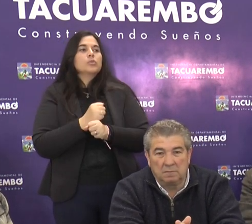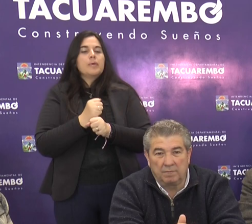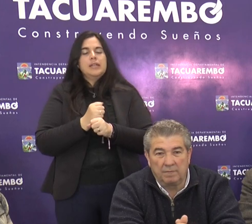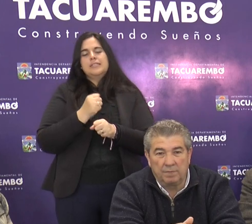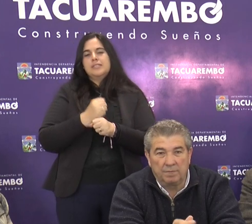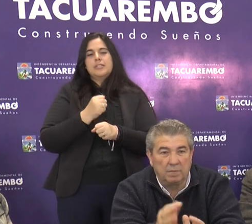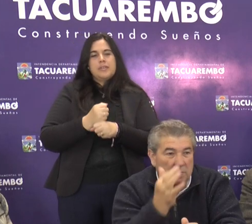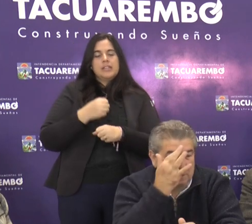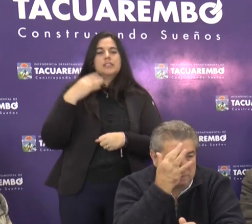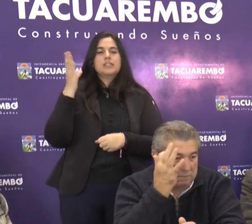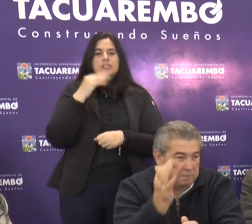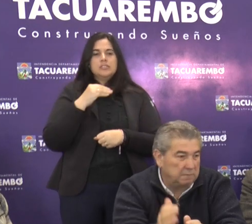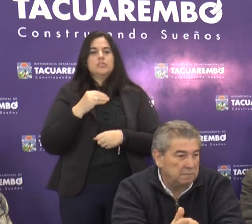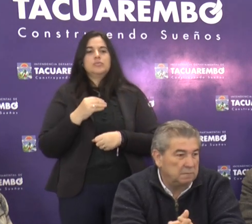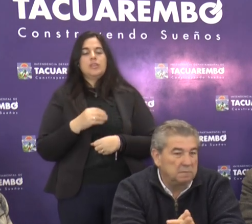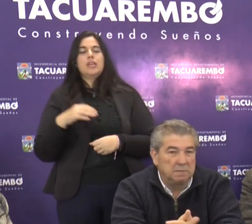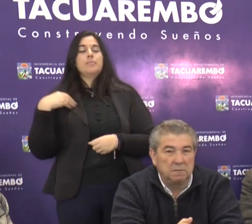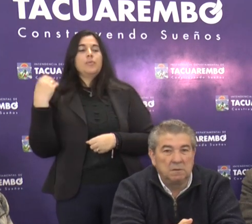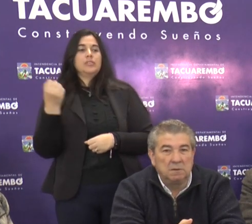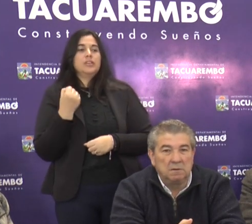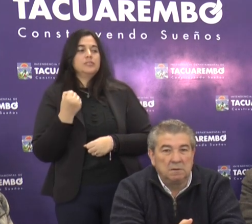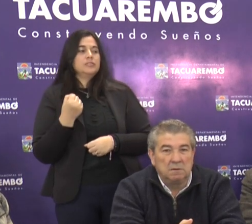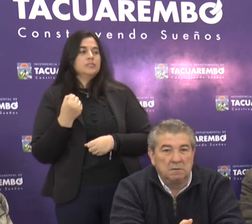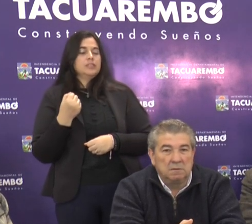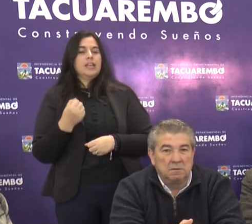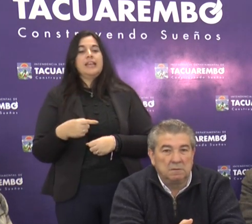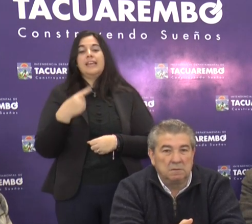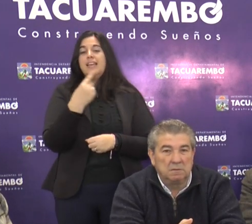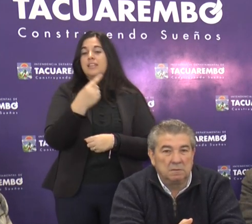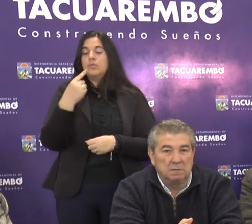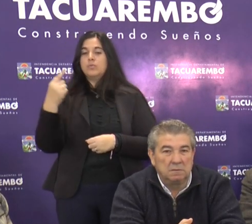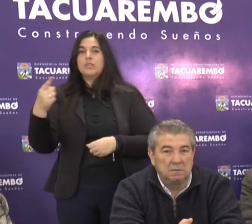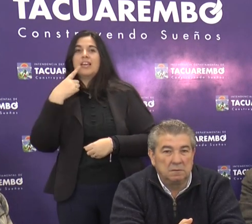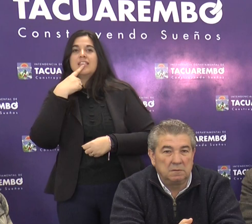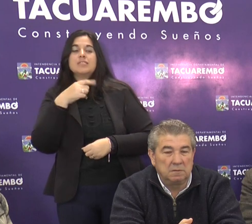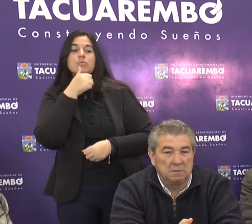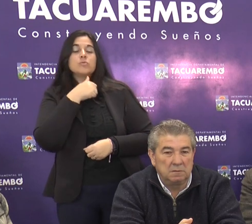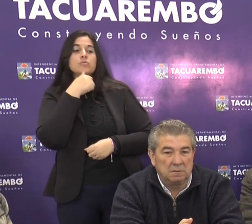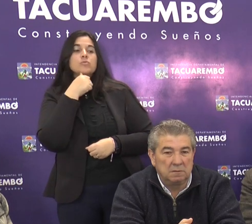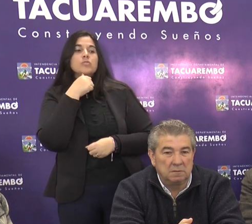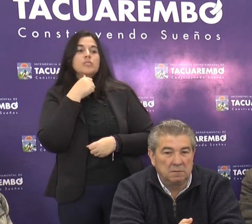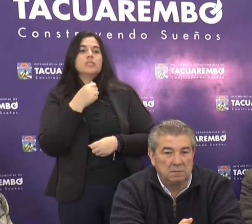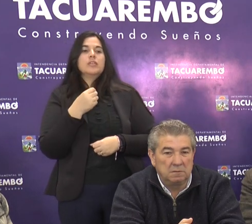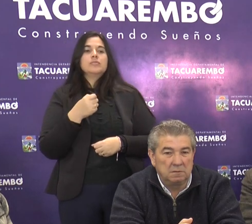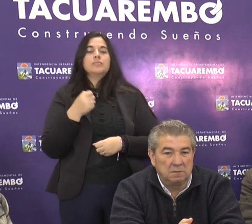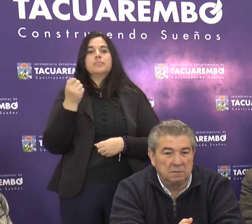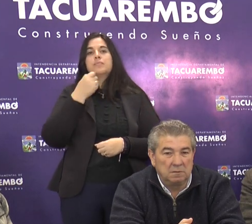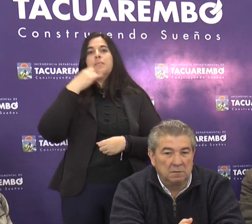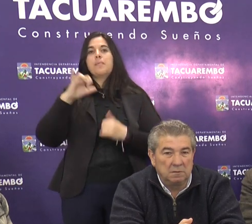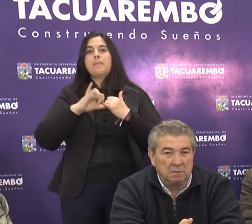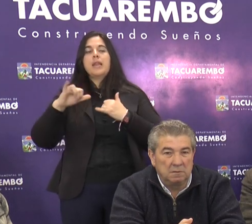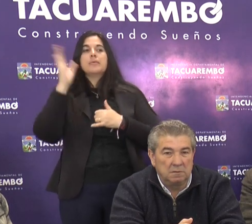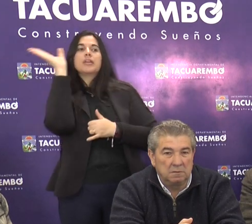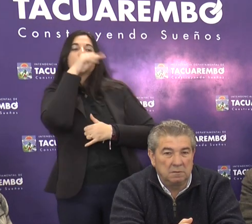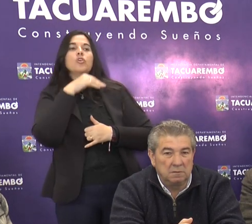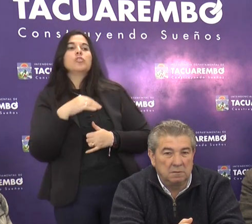comité asesor del Congreso de Intendentes. Cada resolución que nosotros salga de la comisión va a ser enviado al Congreso de Intendentes